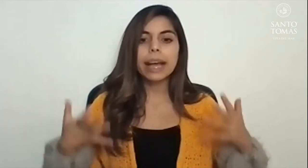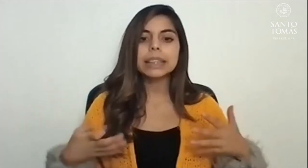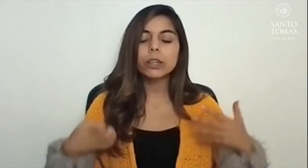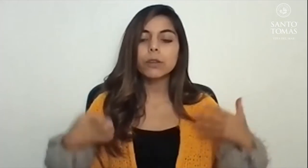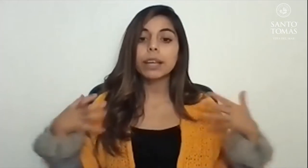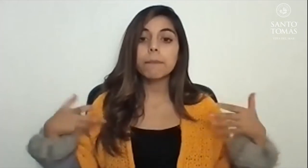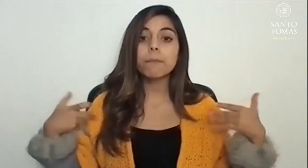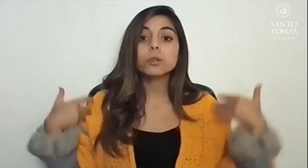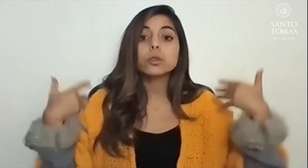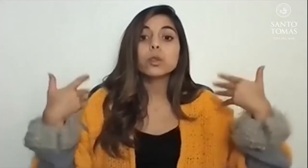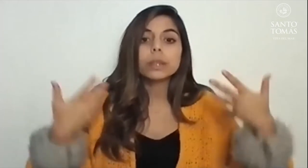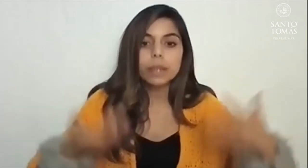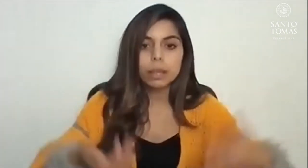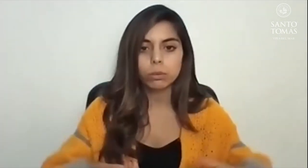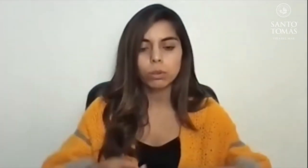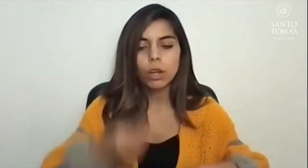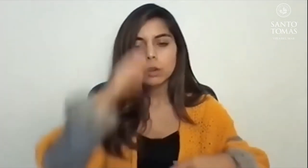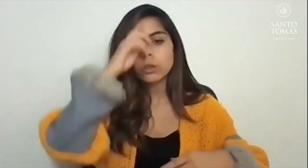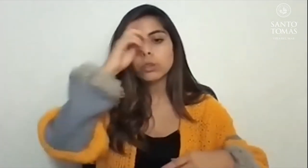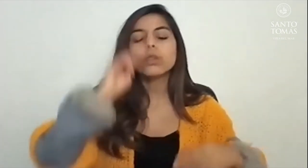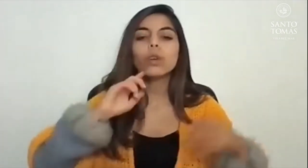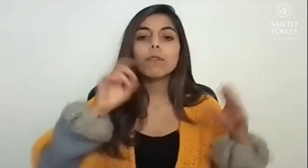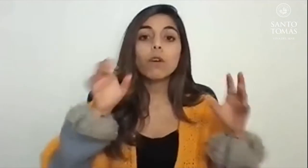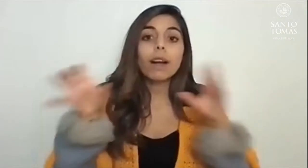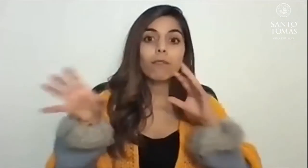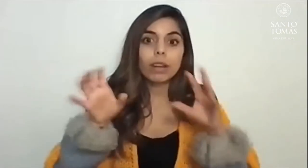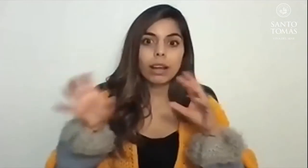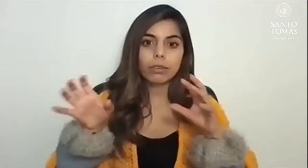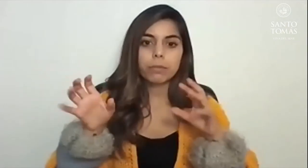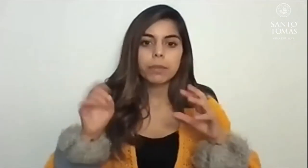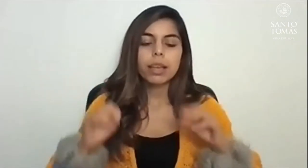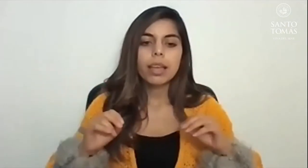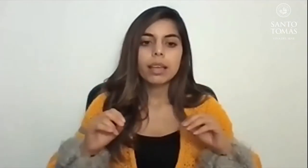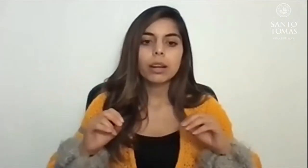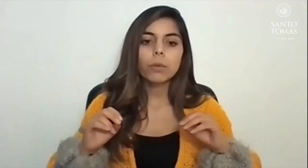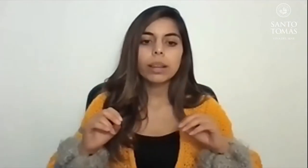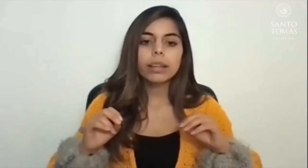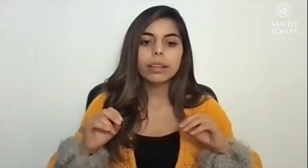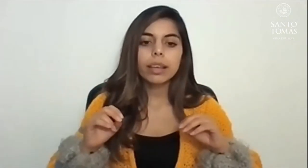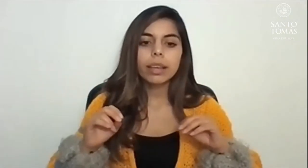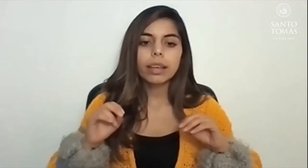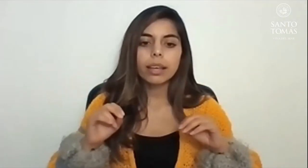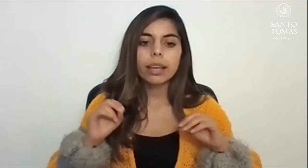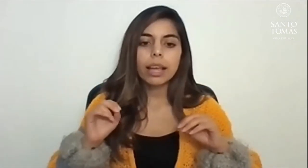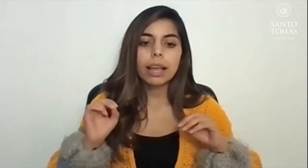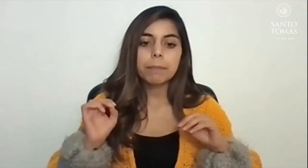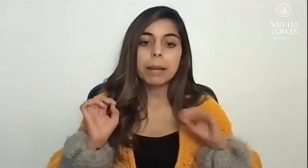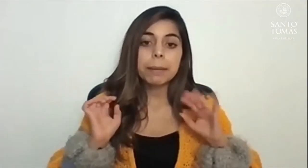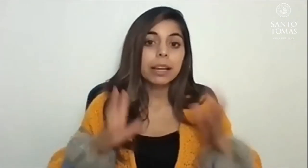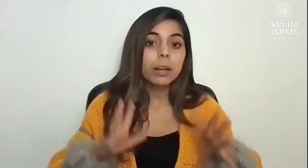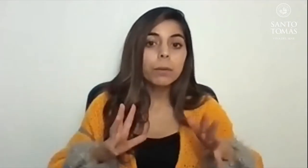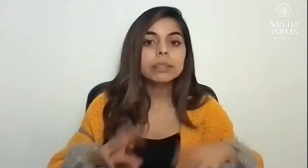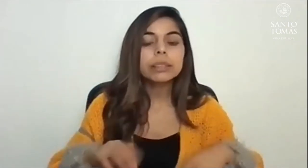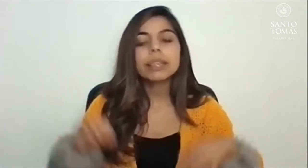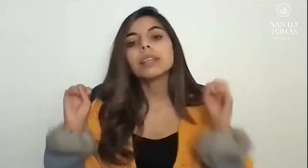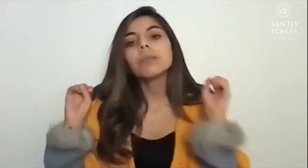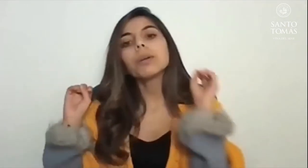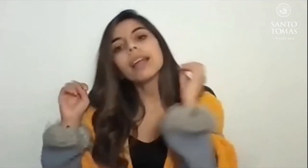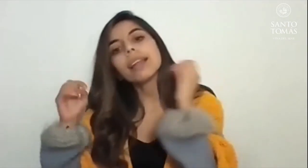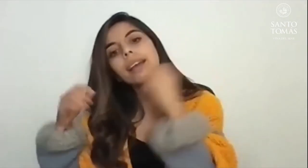que nos vayamos soltando. No todo es vocabulario. Recuerden que para aprender lengua de señas tenemos que